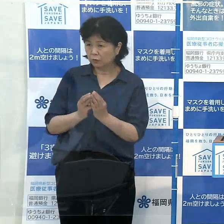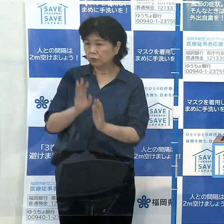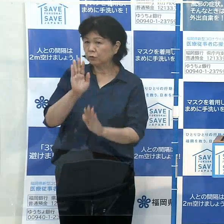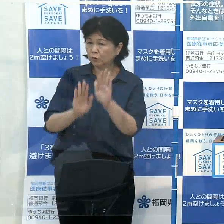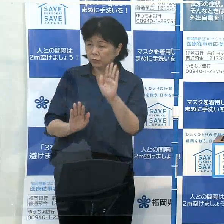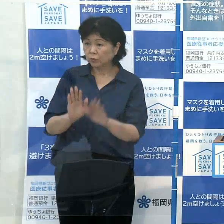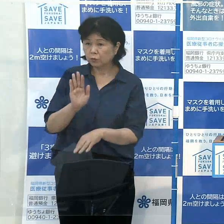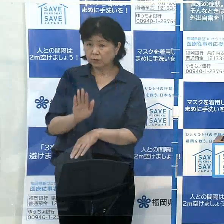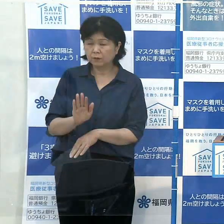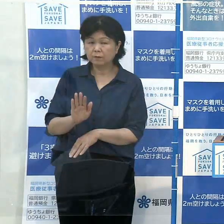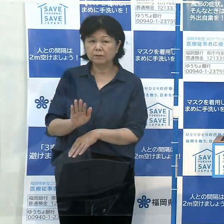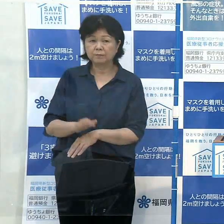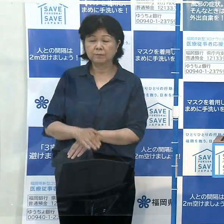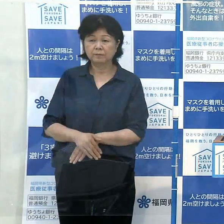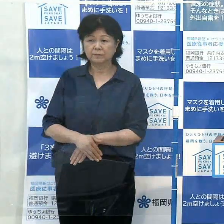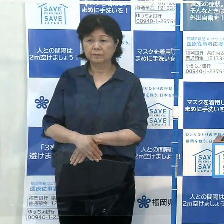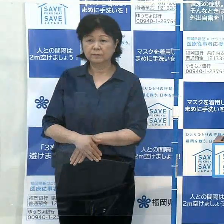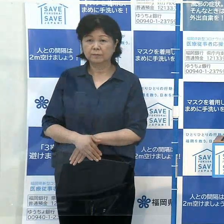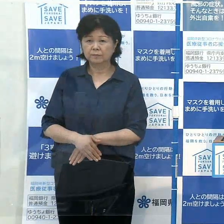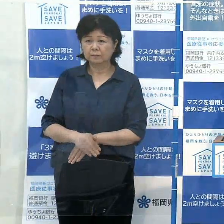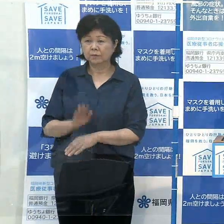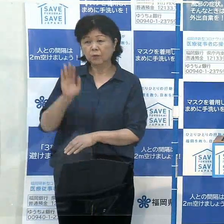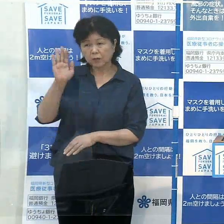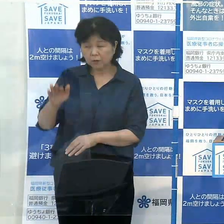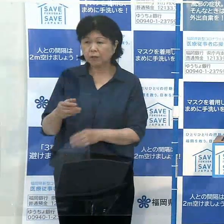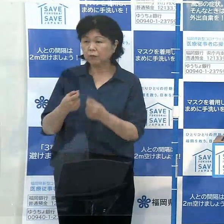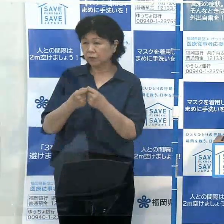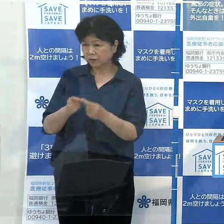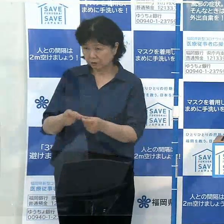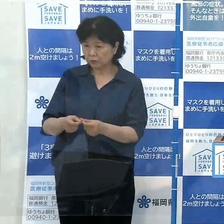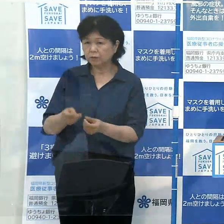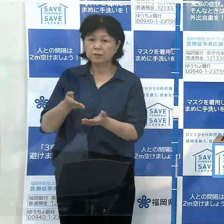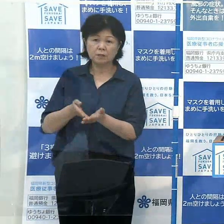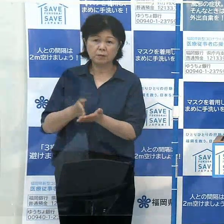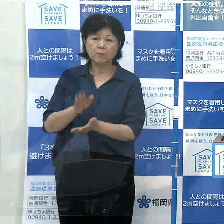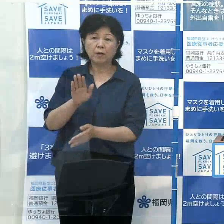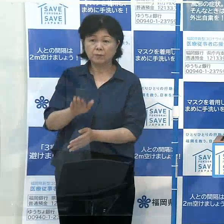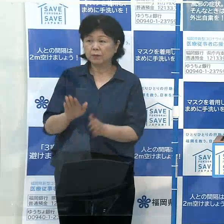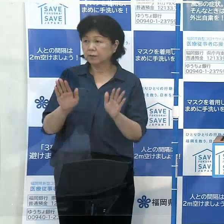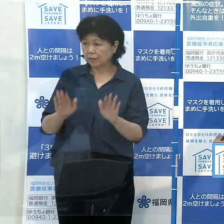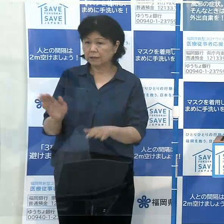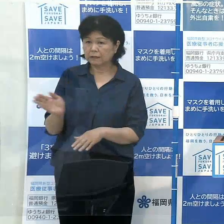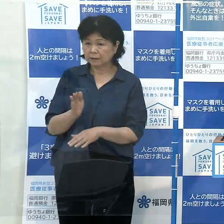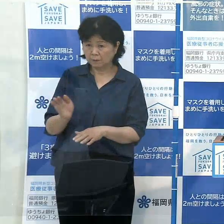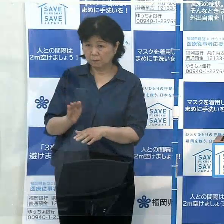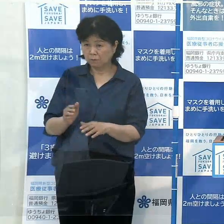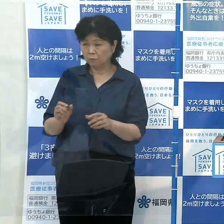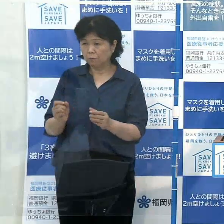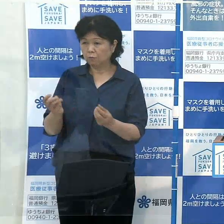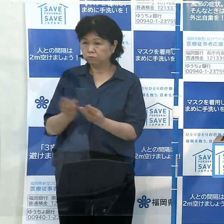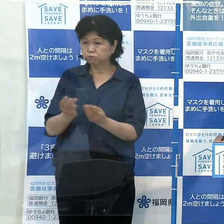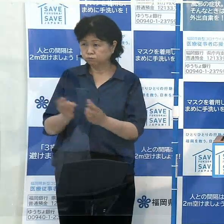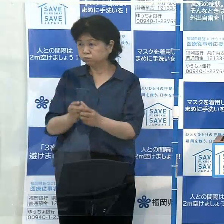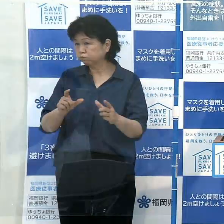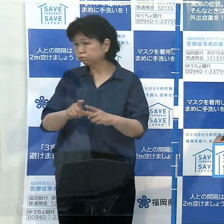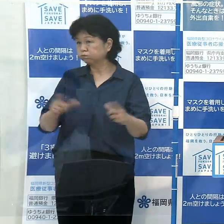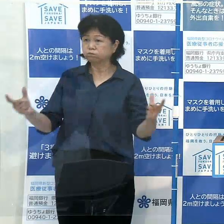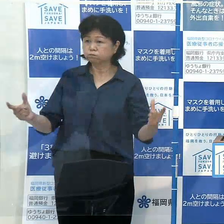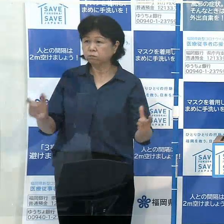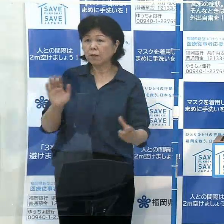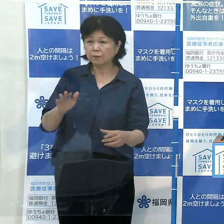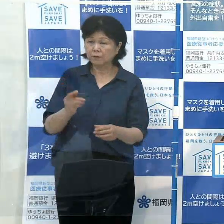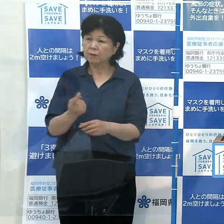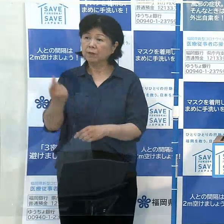この後事務方から詳細を説明させていただきますが、このところ急増しておりましたところ、昨日